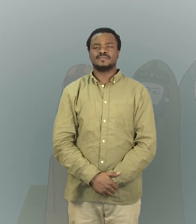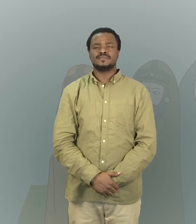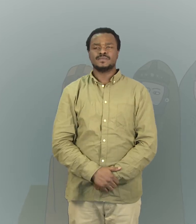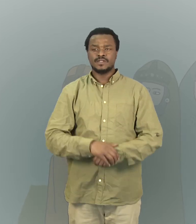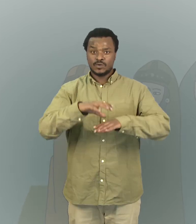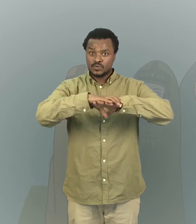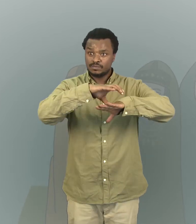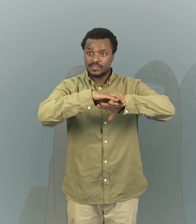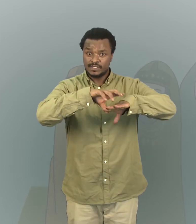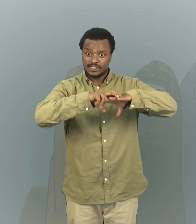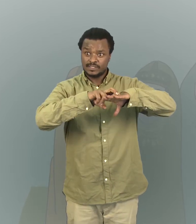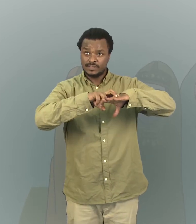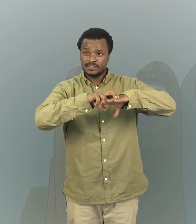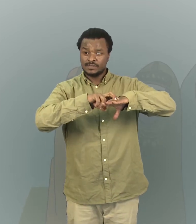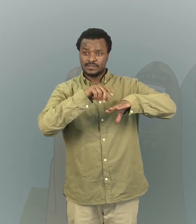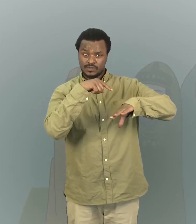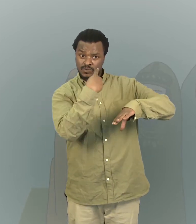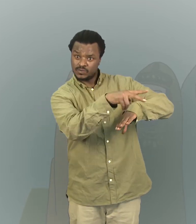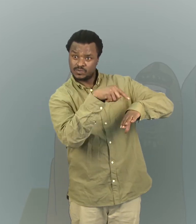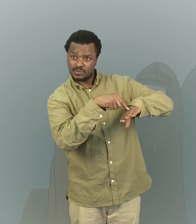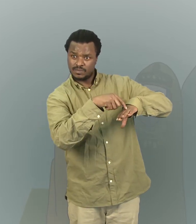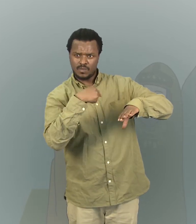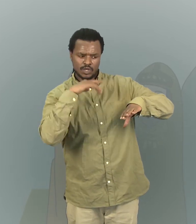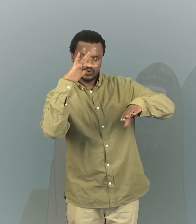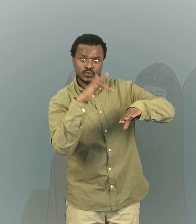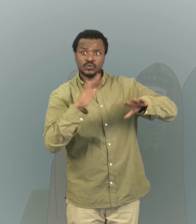je ne suis pas digne de lui enlever ses sandales